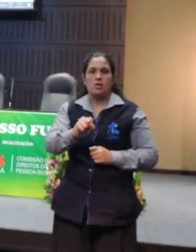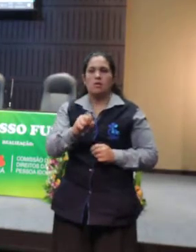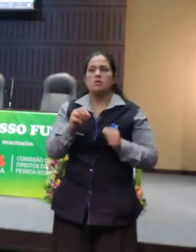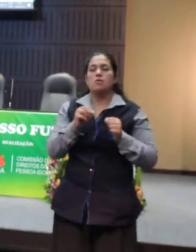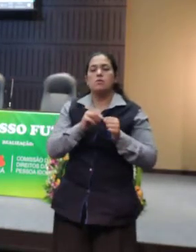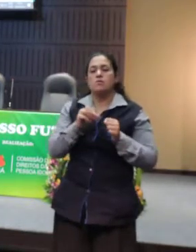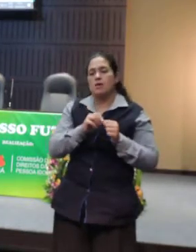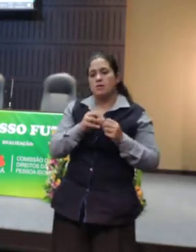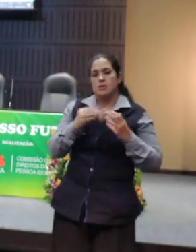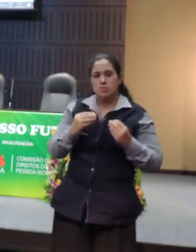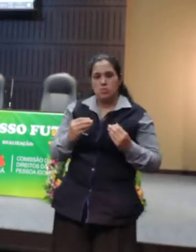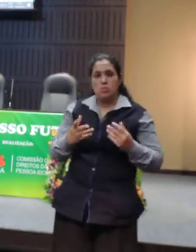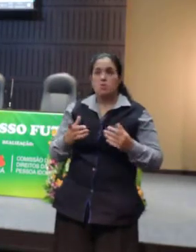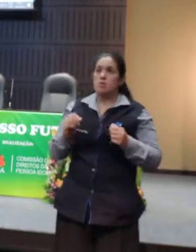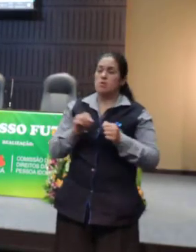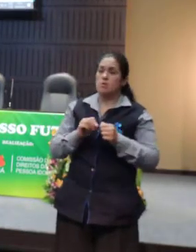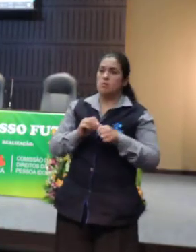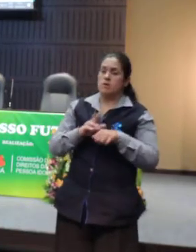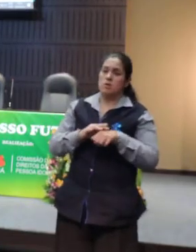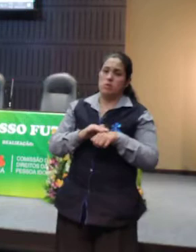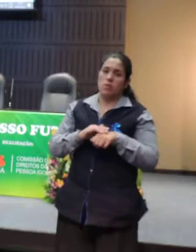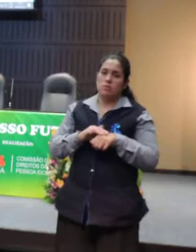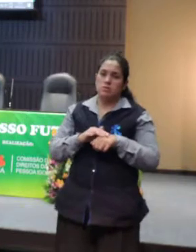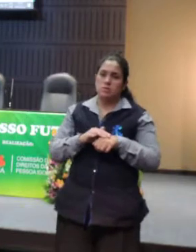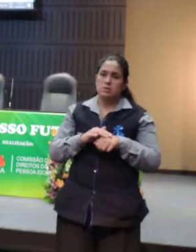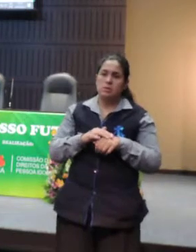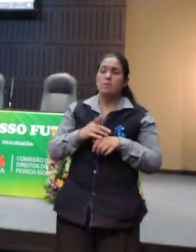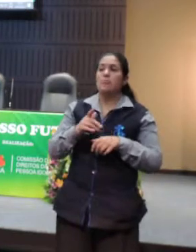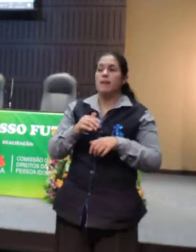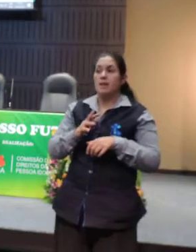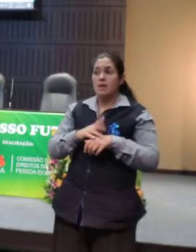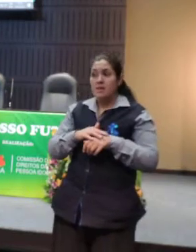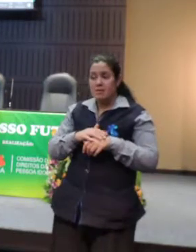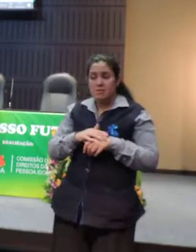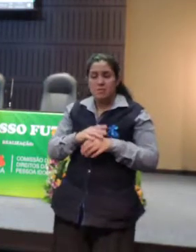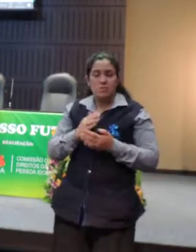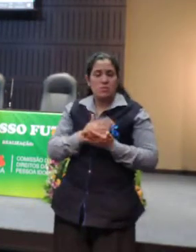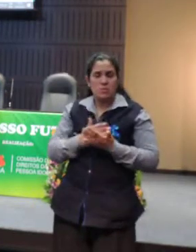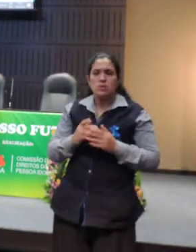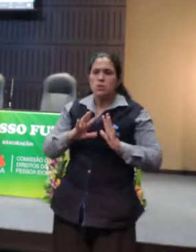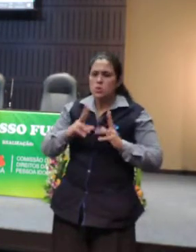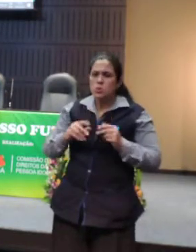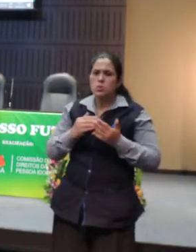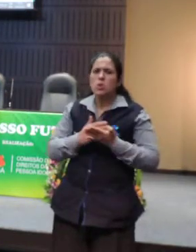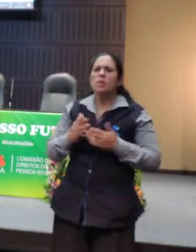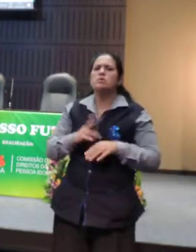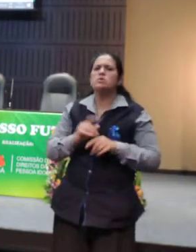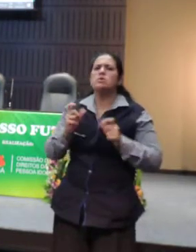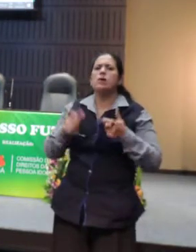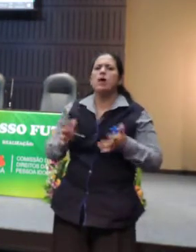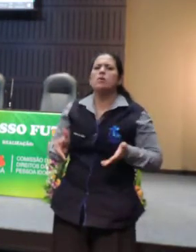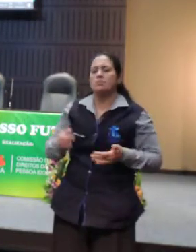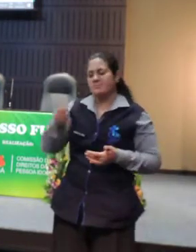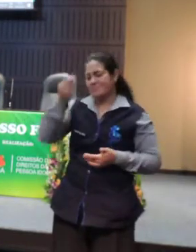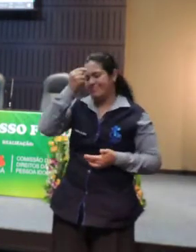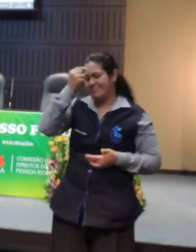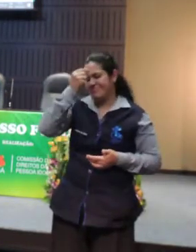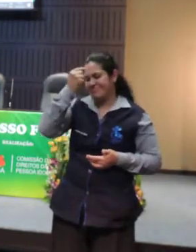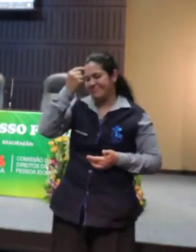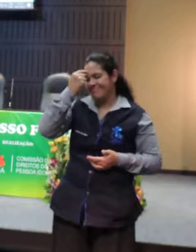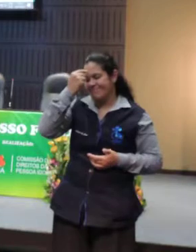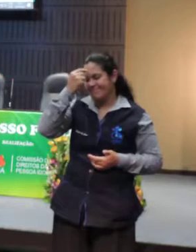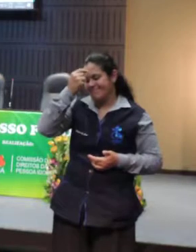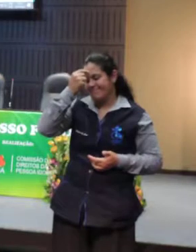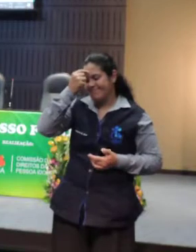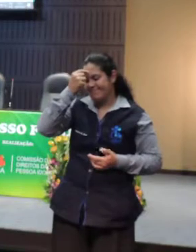é comprovadamente, me perdoe os médicos, mas é verdade. Começa tudo aqui. Aí você descarrega